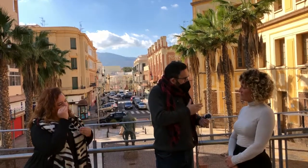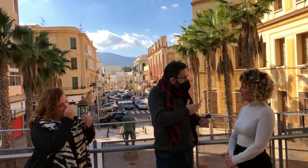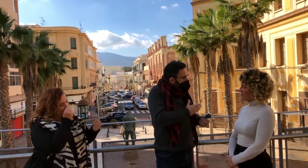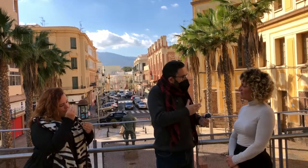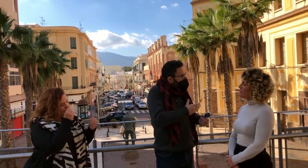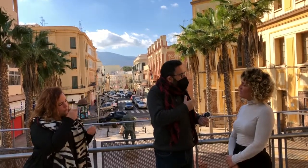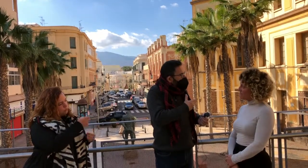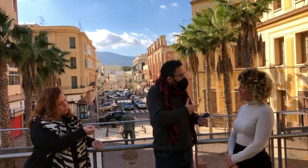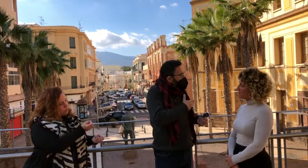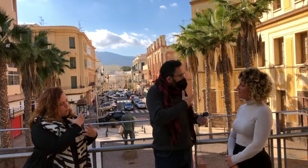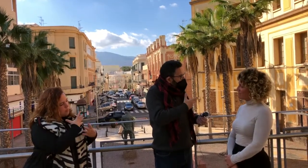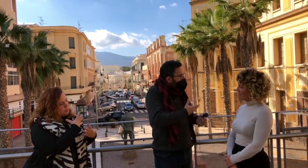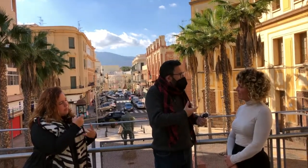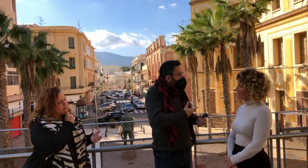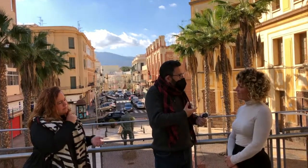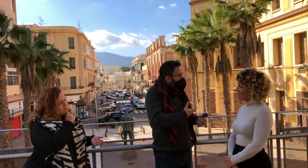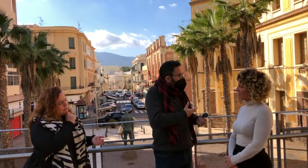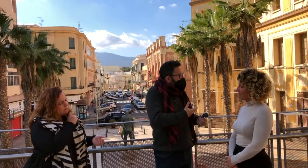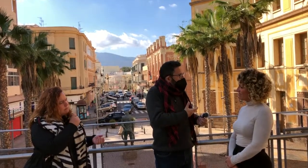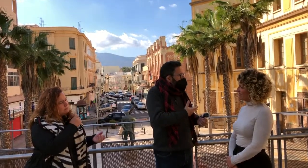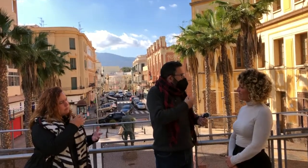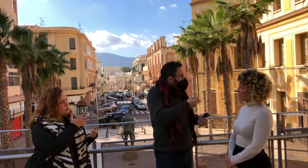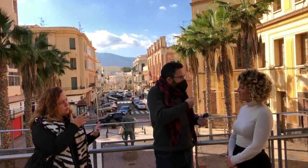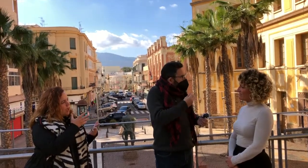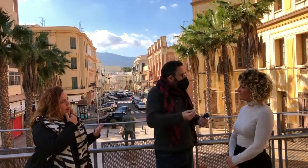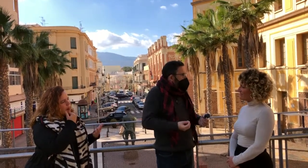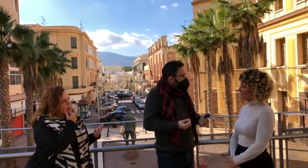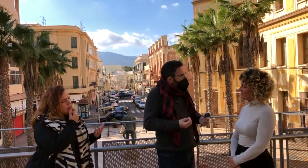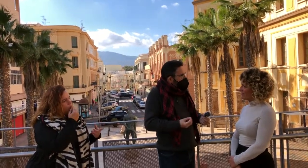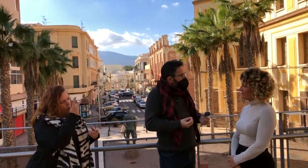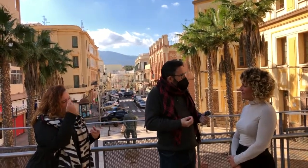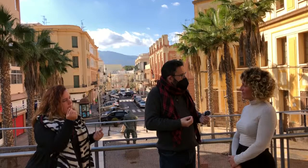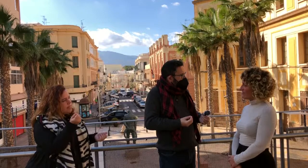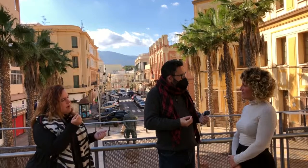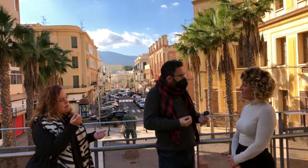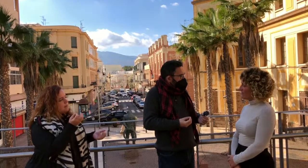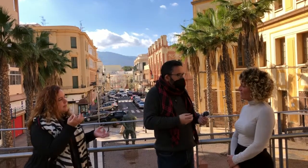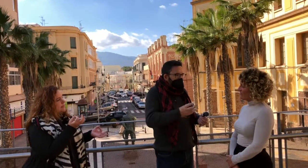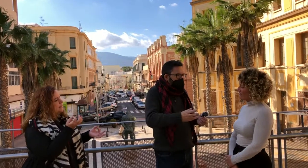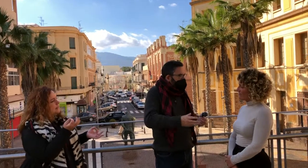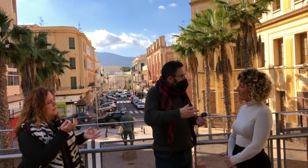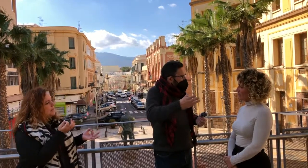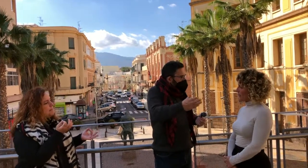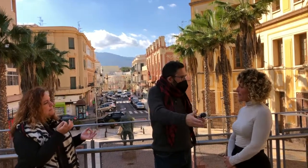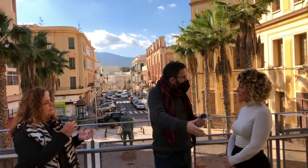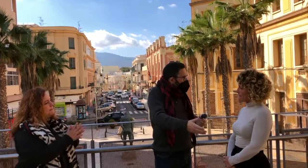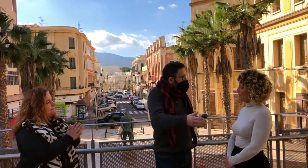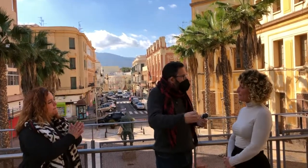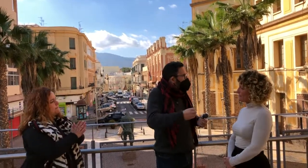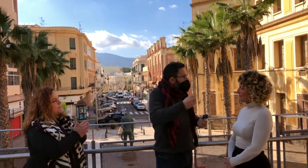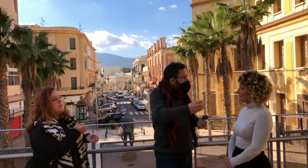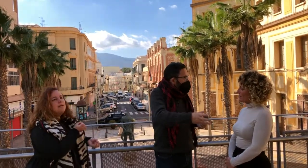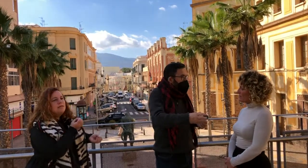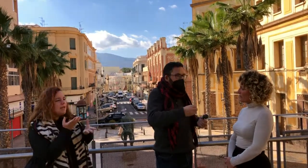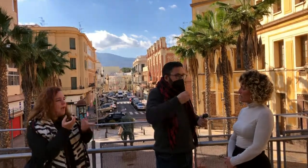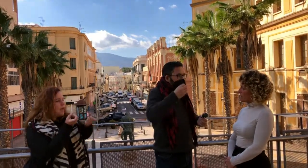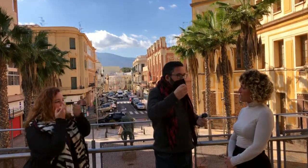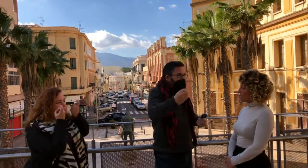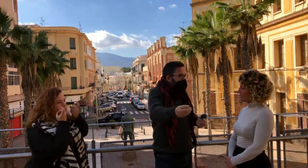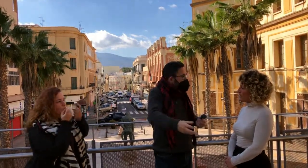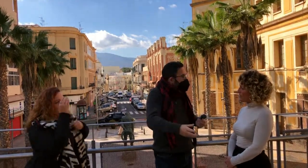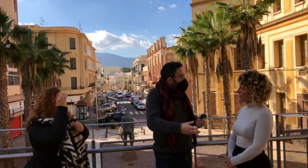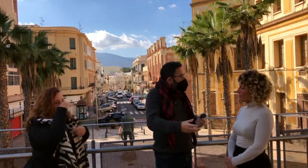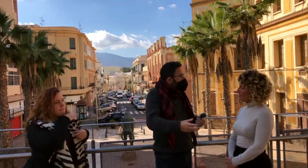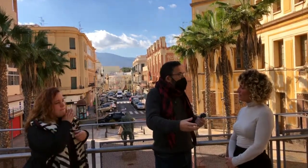tú aquellas cosas que tú creas que tienes que contar. Una cosa que se te haya podido quedar, un mensaje para los alumnos, un mensaje para los padres, para